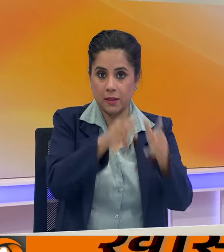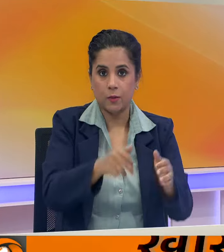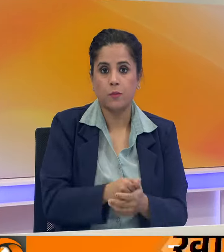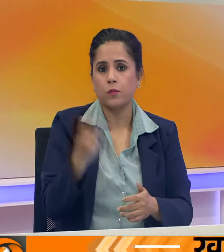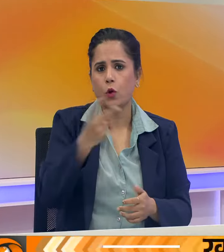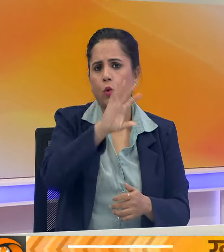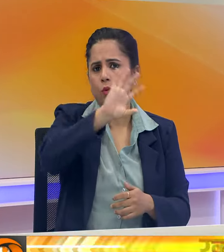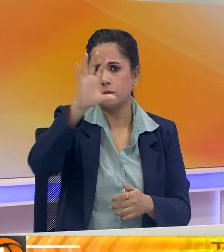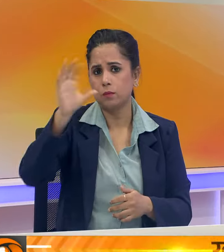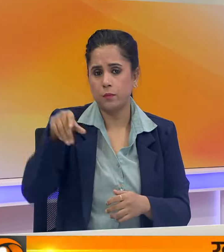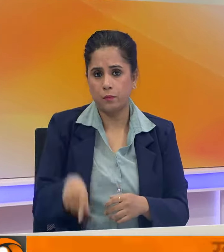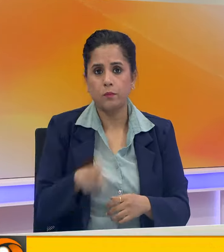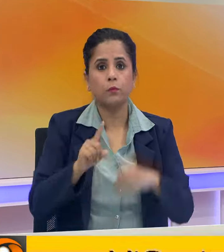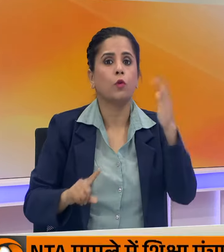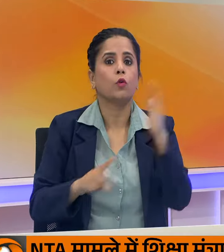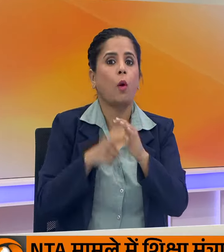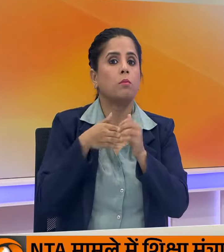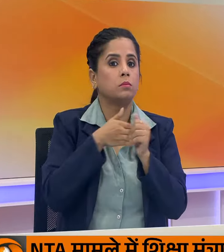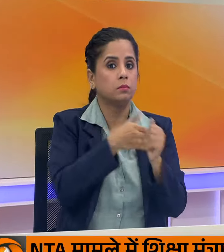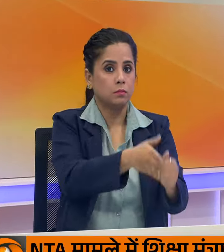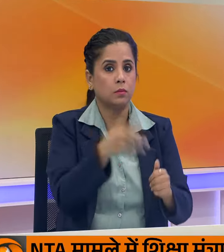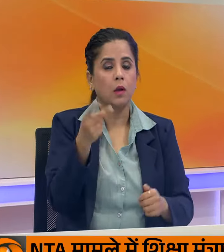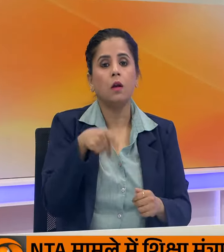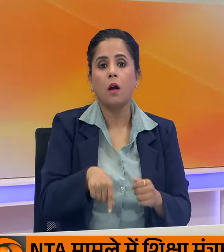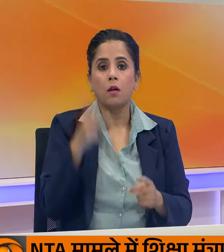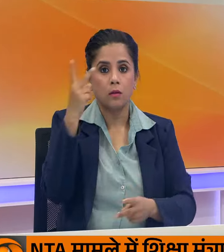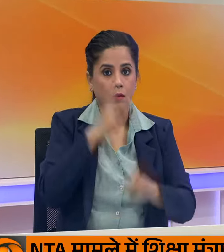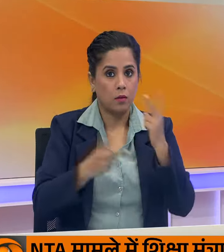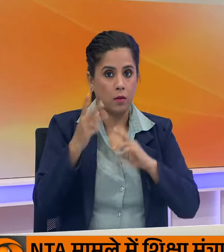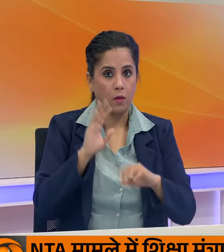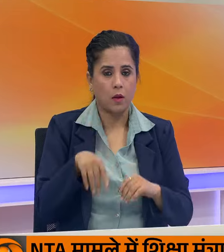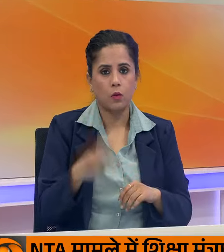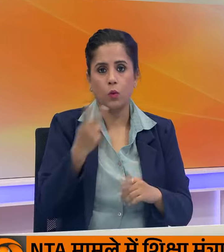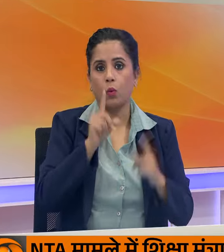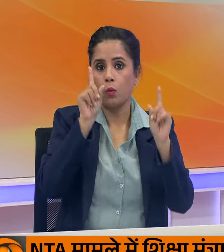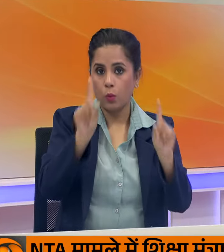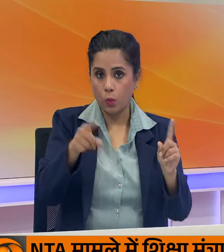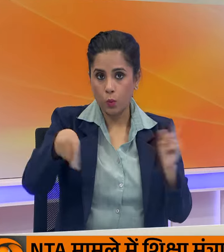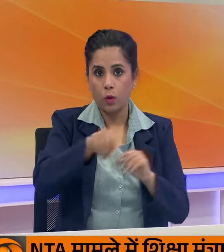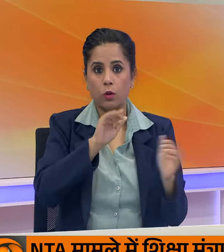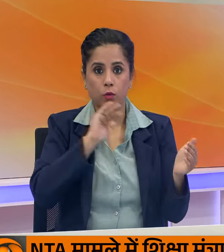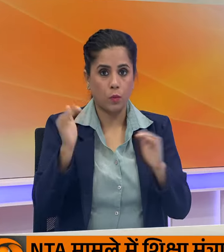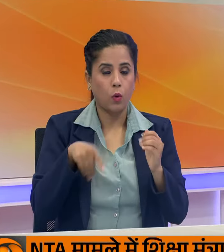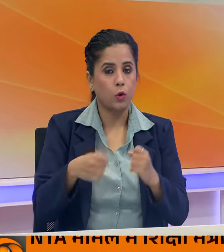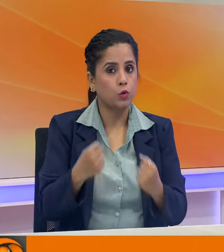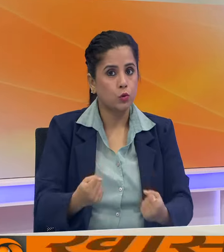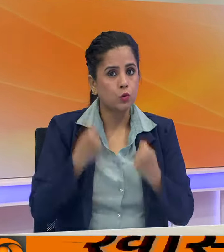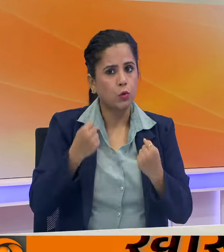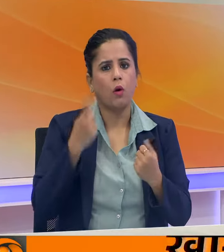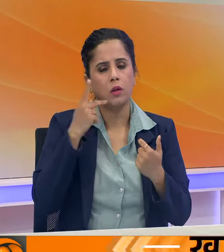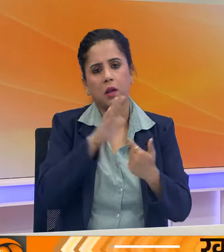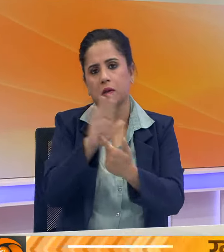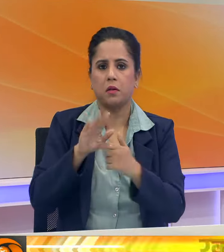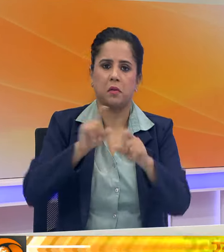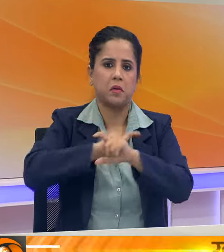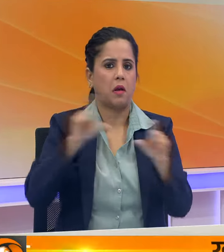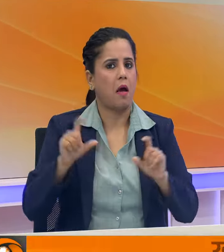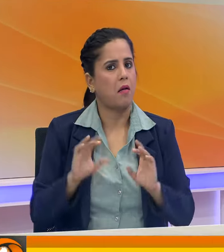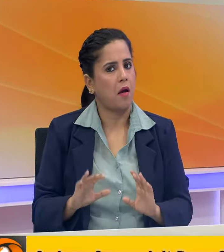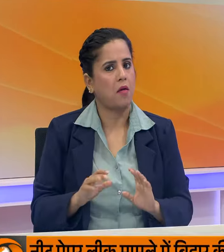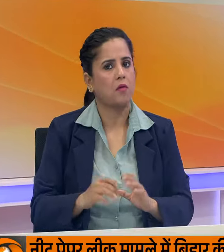कि दोनों देशों के शीर्ष नेतृत्व के दौरे से द्विपक्षीय संबंधों की मजबूती दिखाई देती